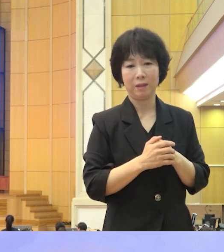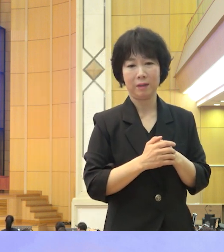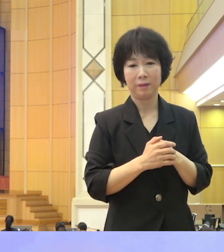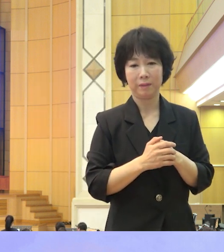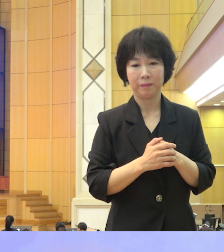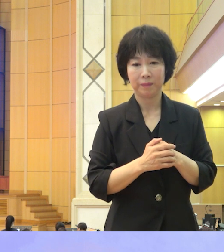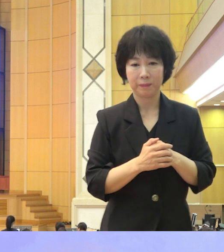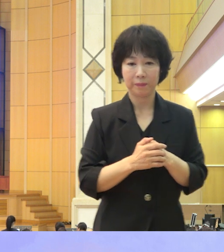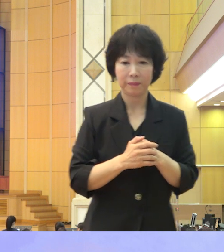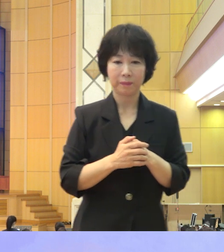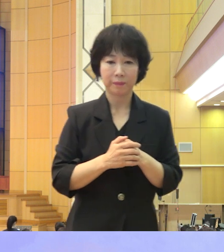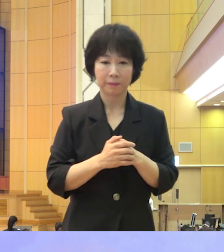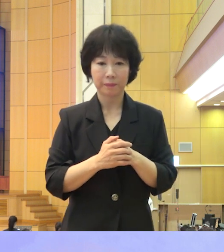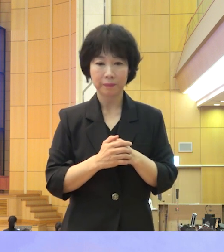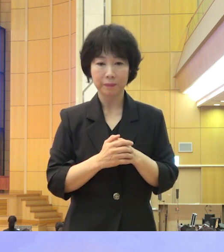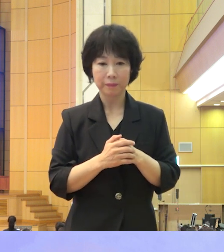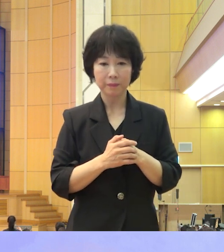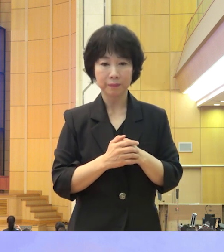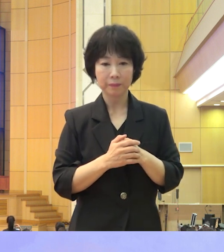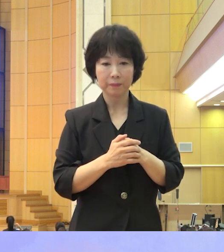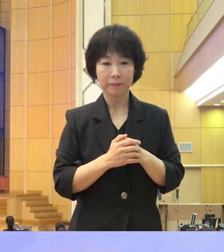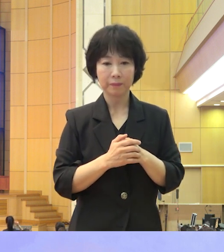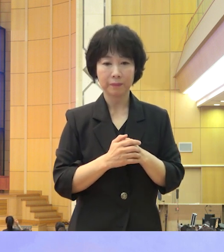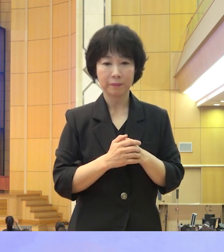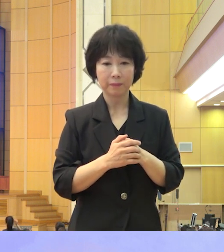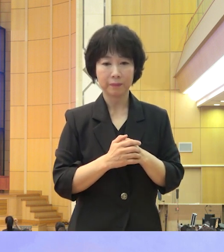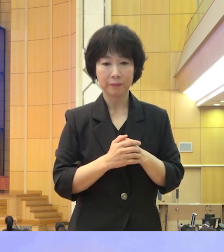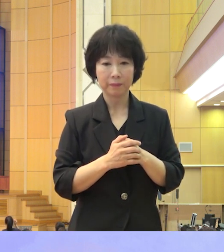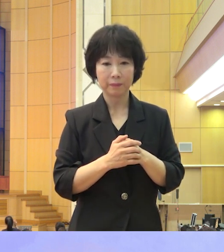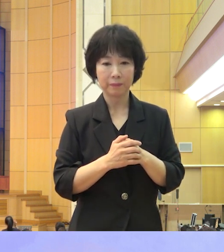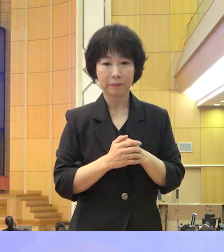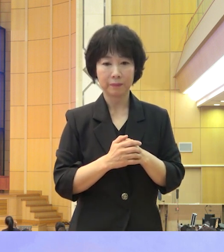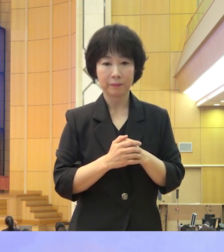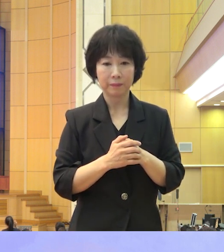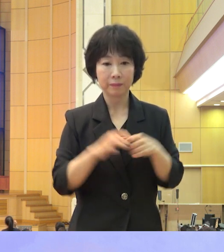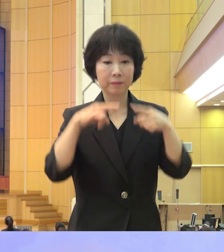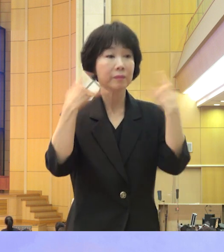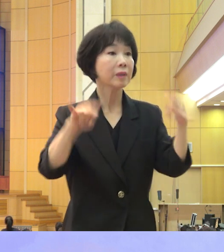은혜를 받은 것입니다. 예. 프랑스